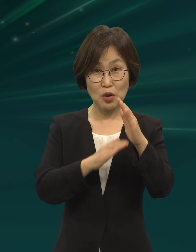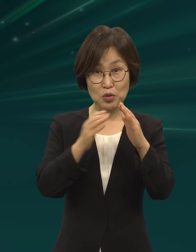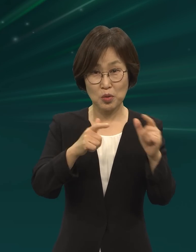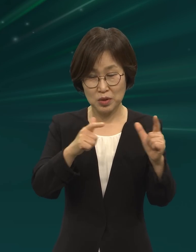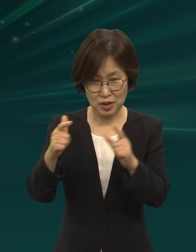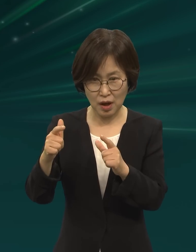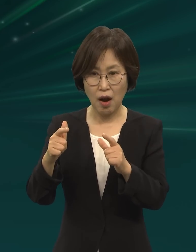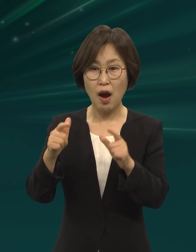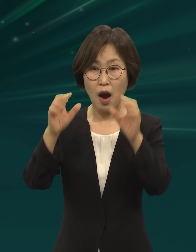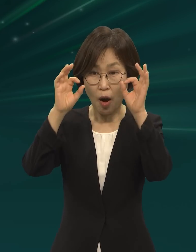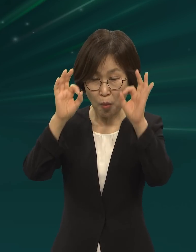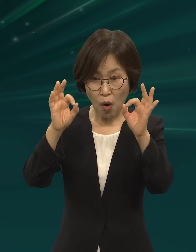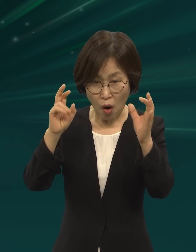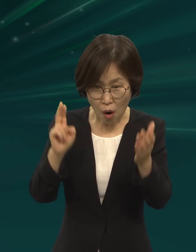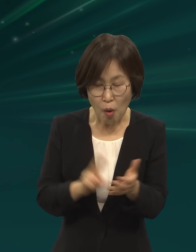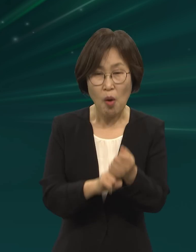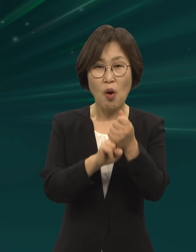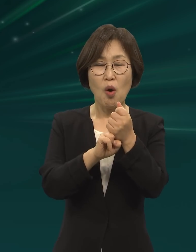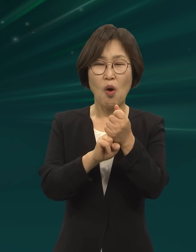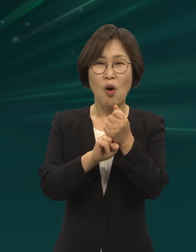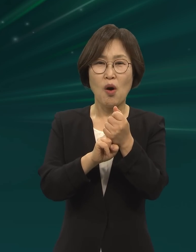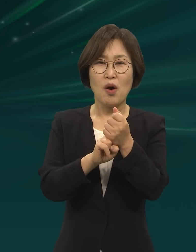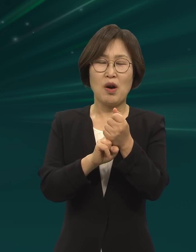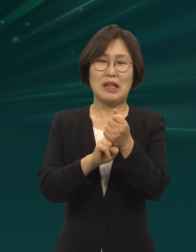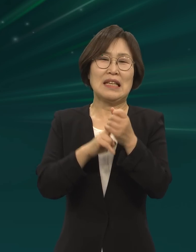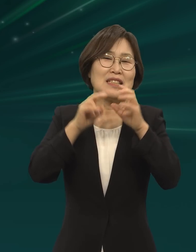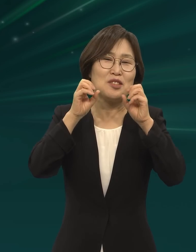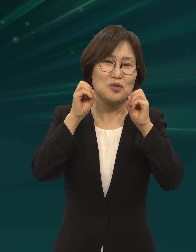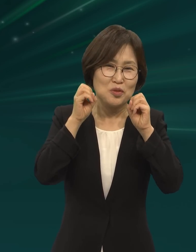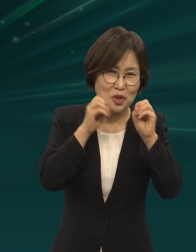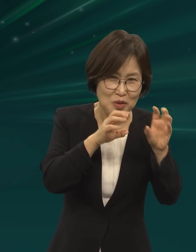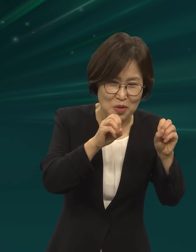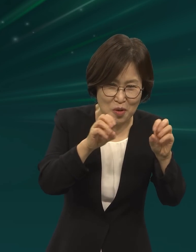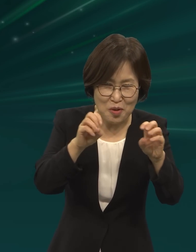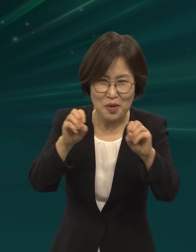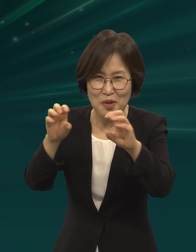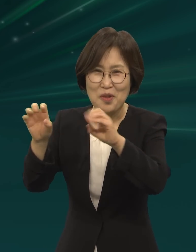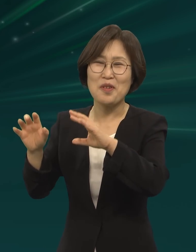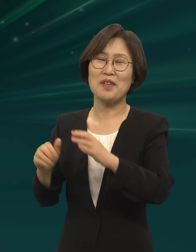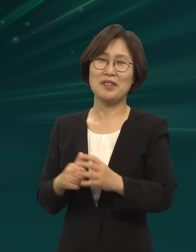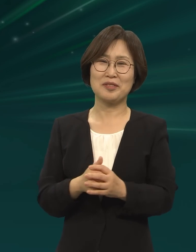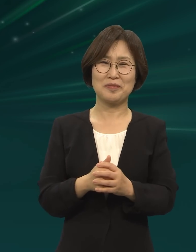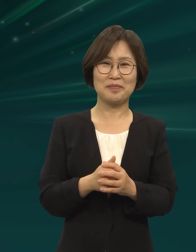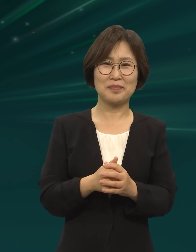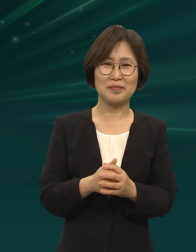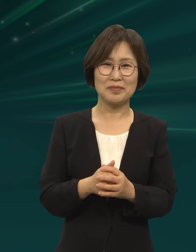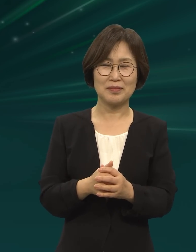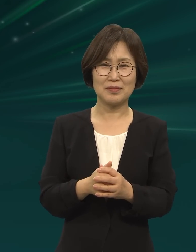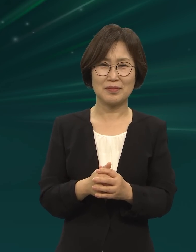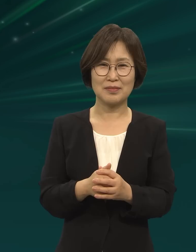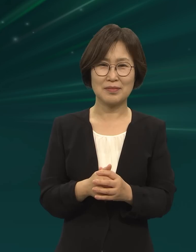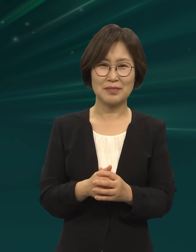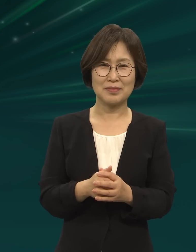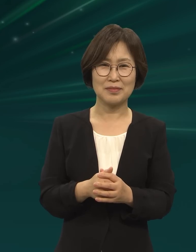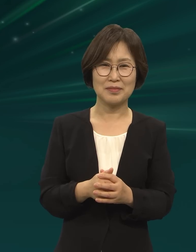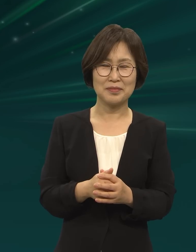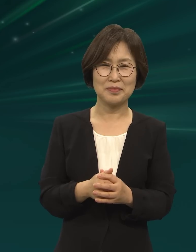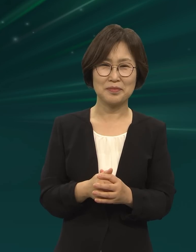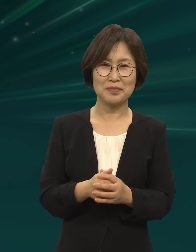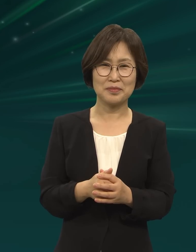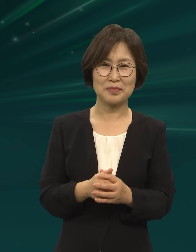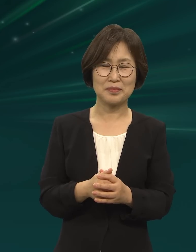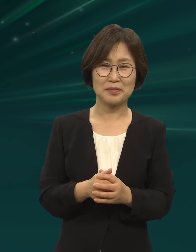많이 믿게 되어 그 사람이 또 다른 사람들에게 복음을 전하게, 이 사건들이 전하게 됩니다. 세 번째 큰 사건을,